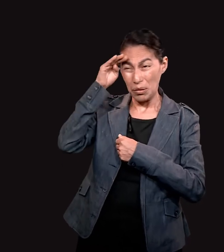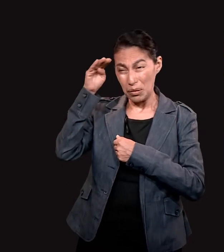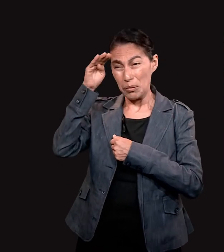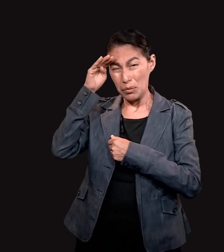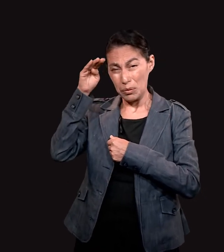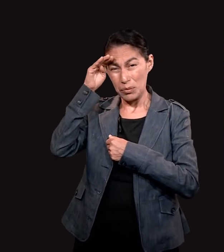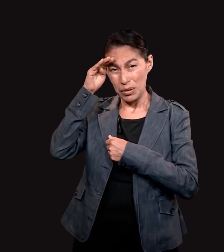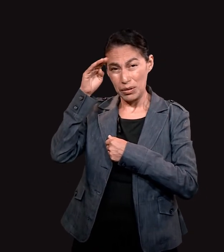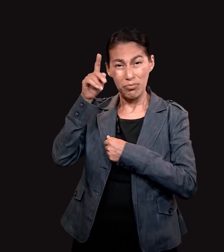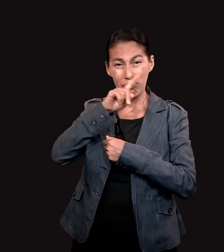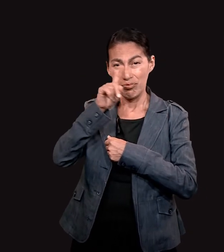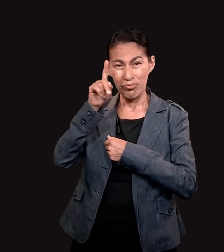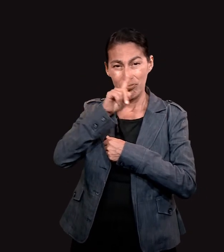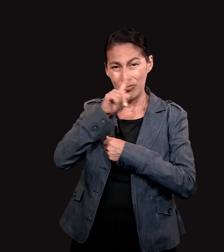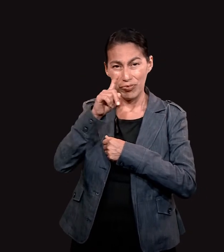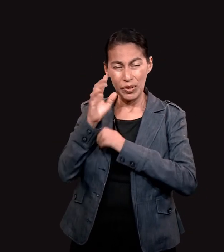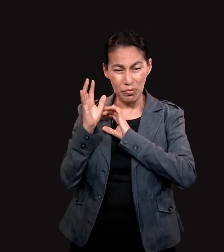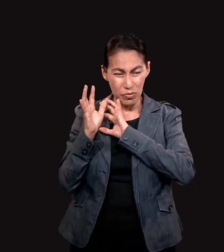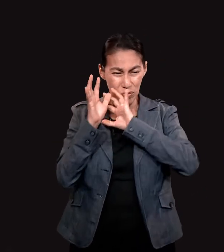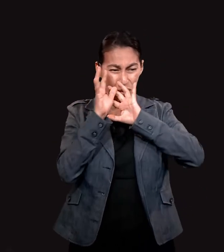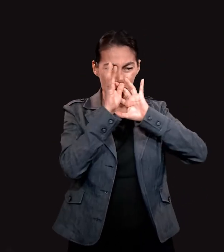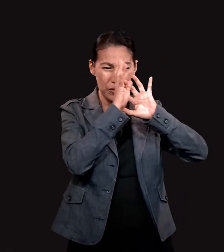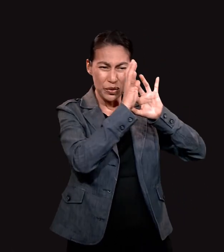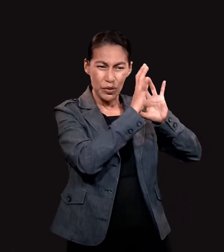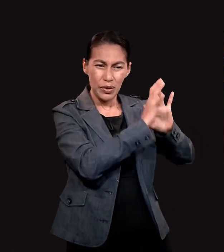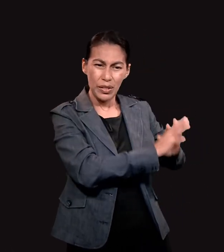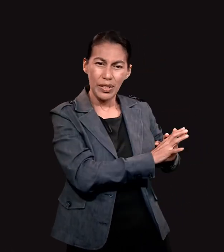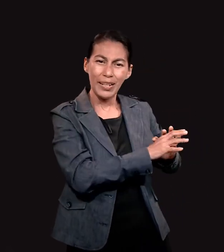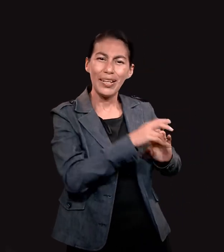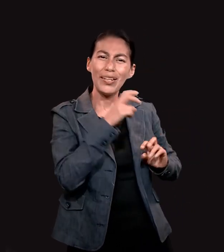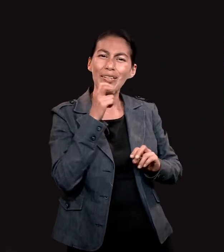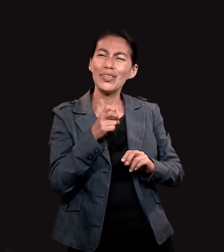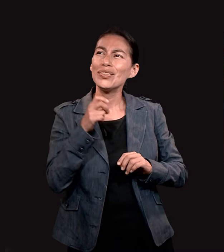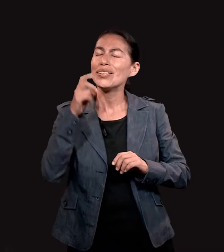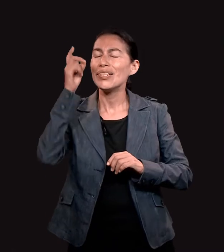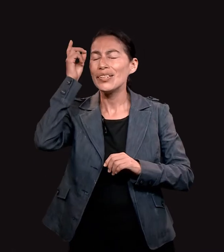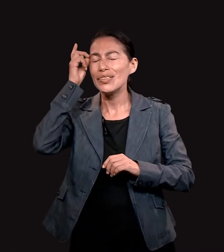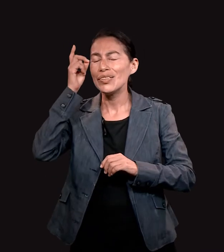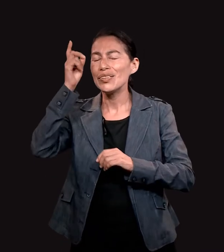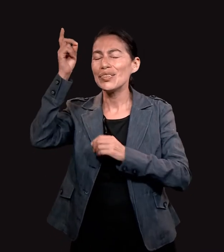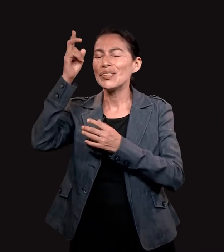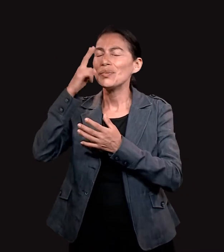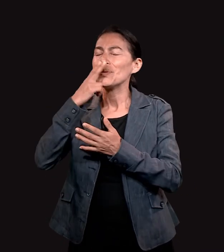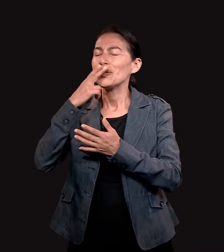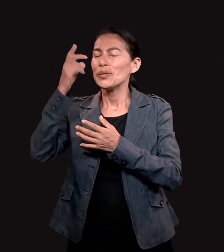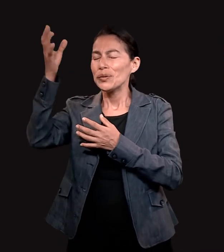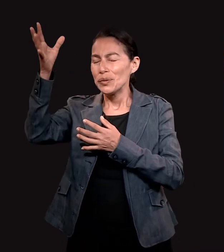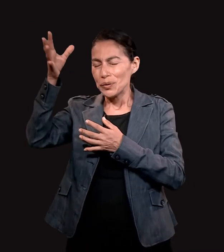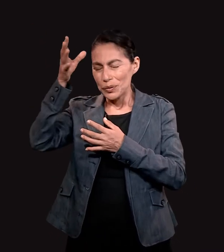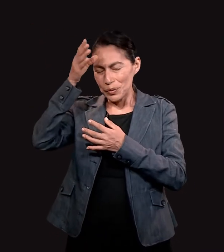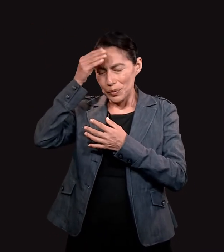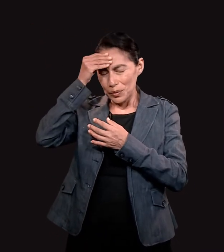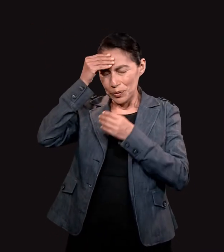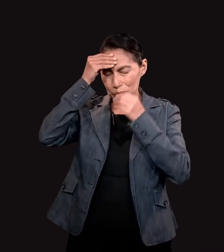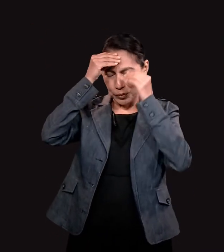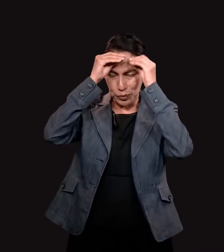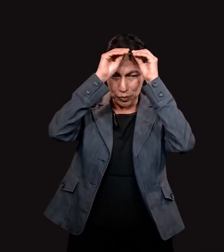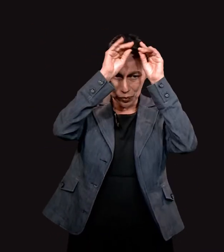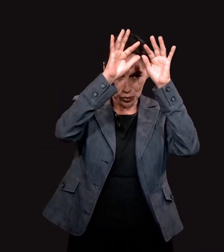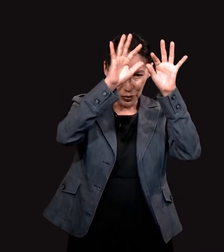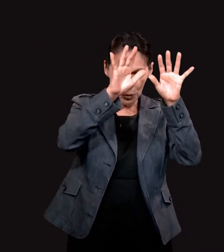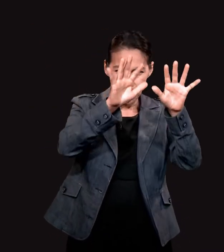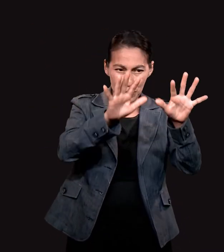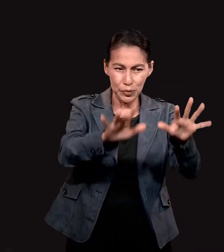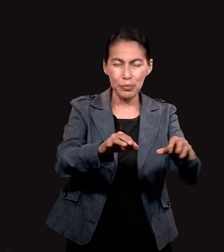mismos. Pasamos a ser canales de bendición para que Dios nos use para su gloria y honor,